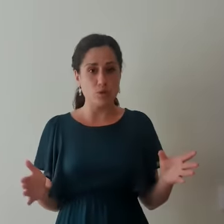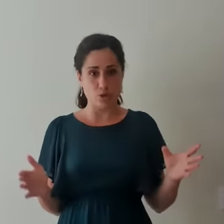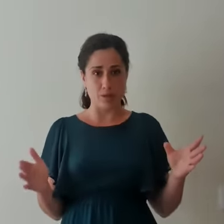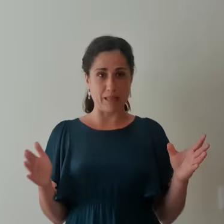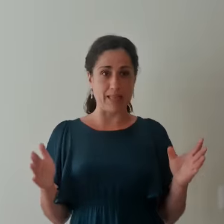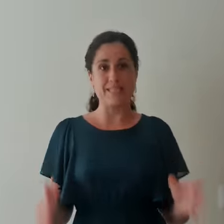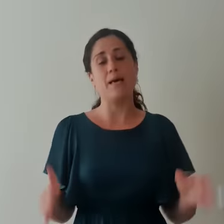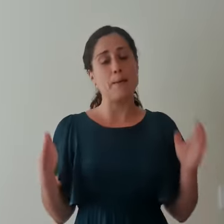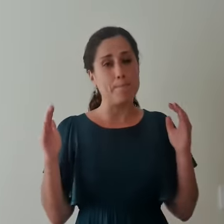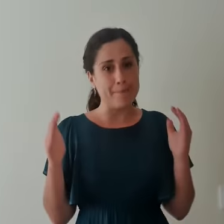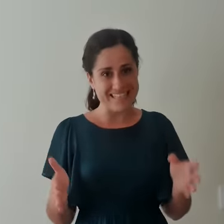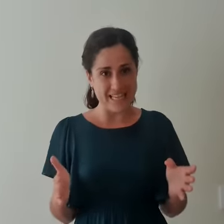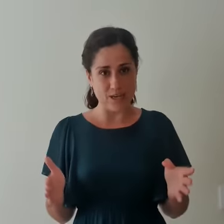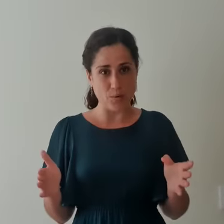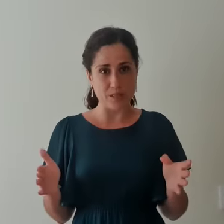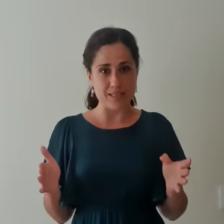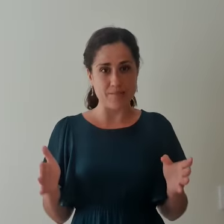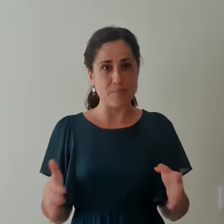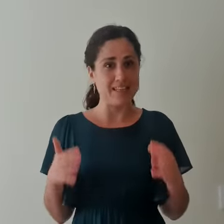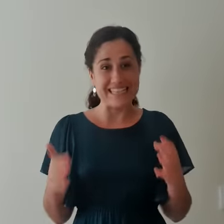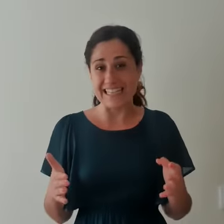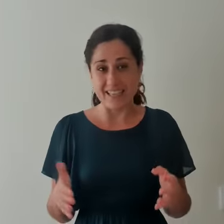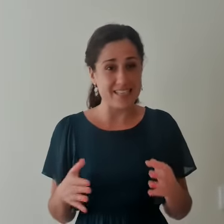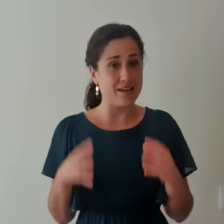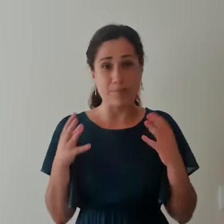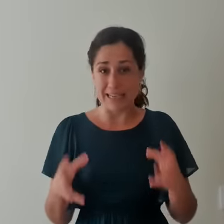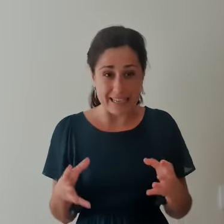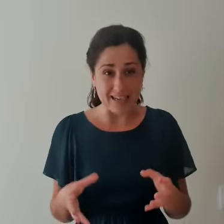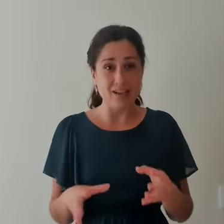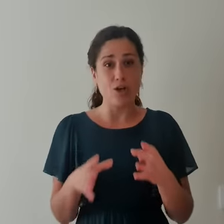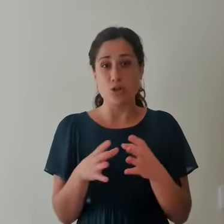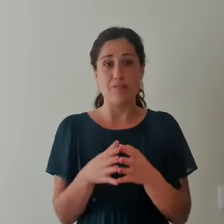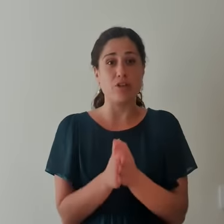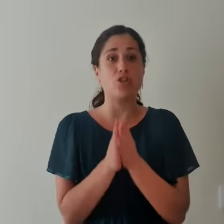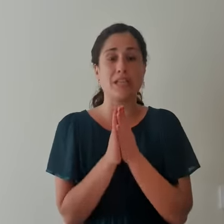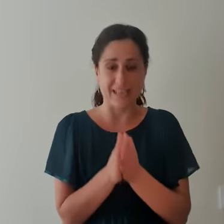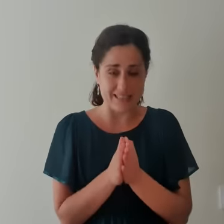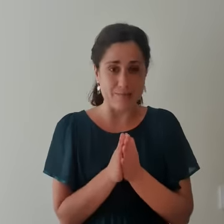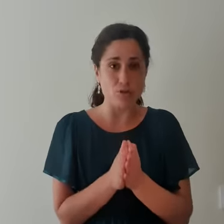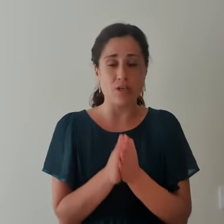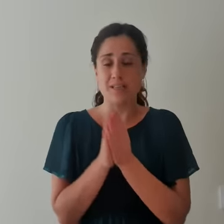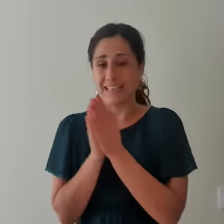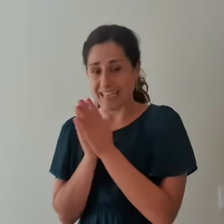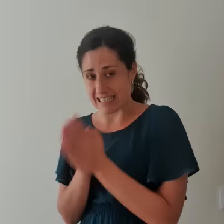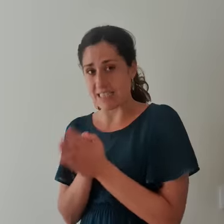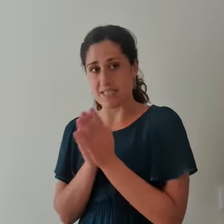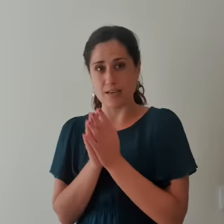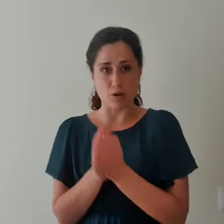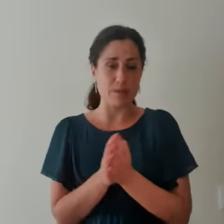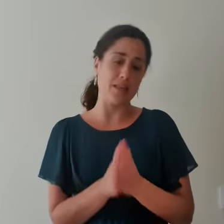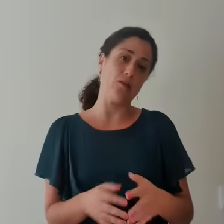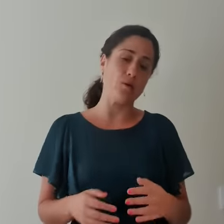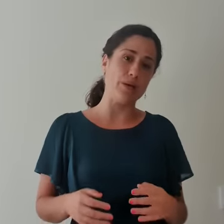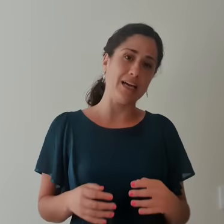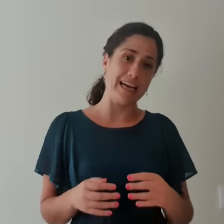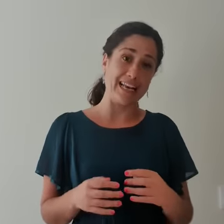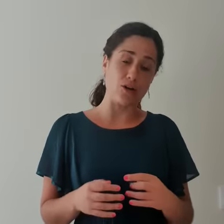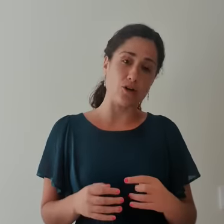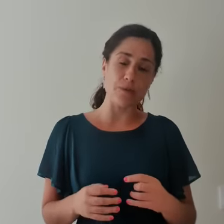montón de medidas, más de 50, destinadas a paliar los efectos negativos de la crisis del COVID-19 en la